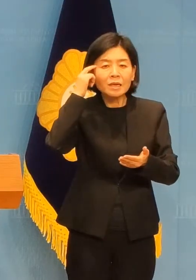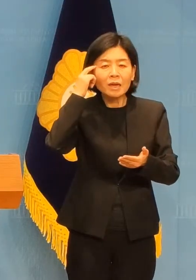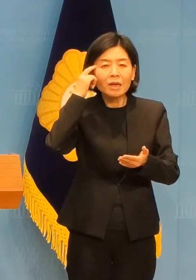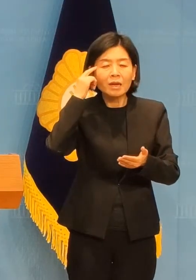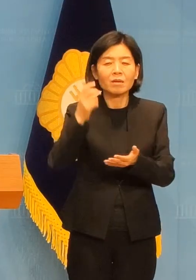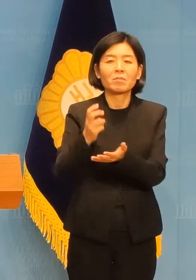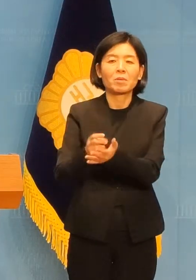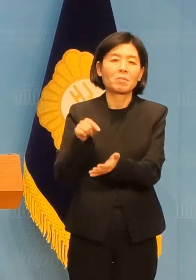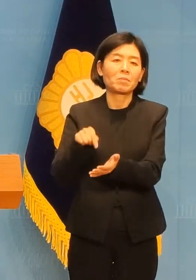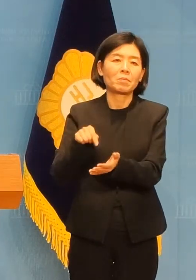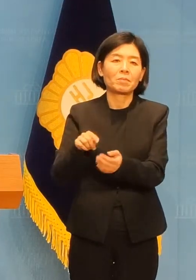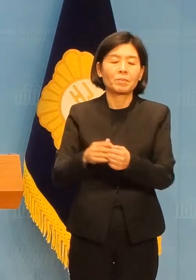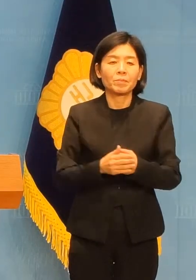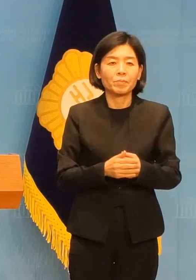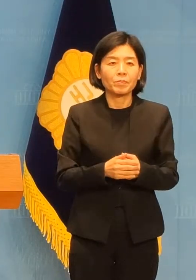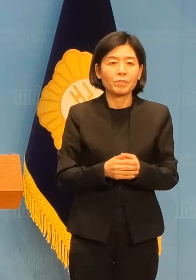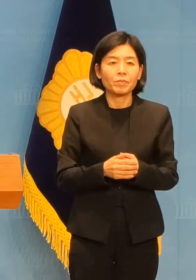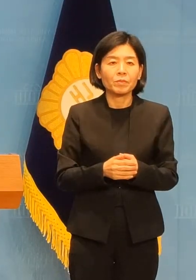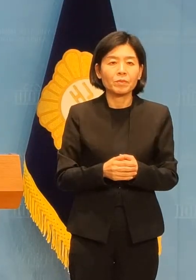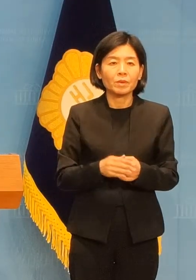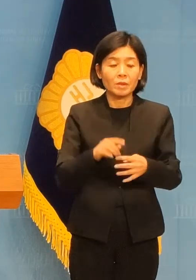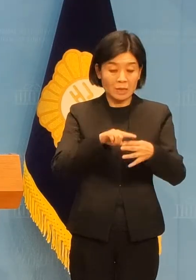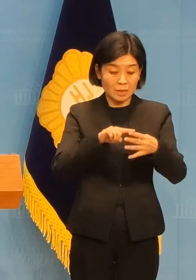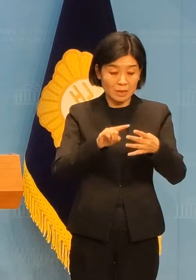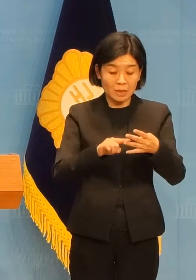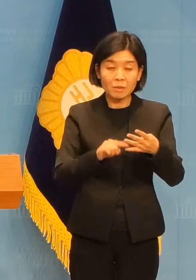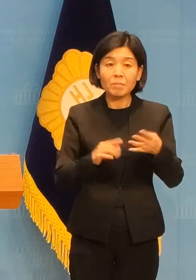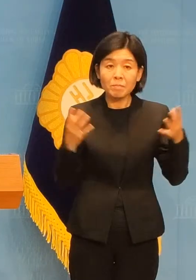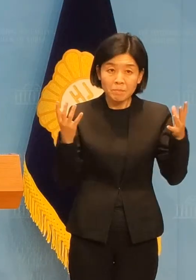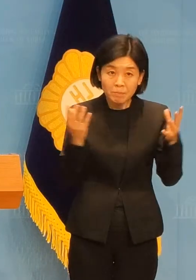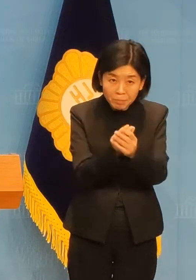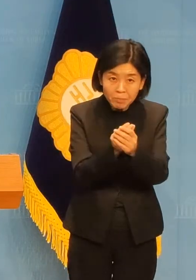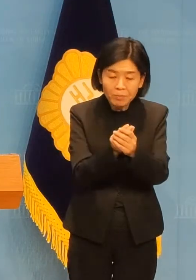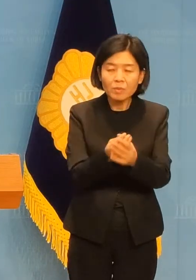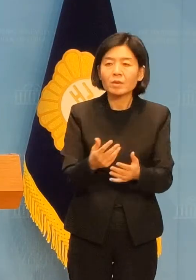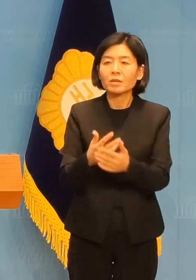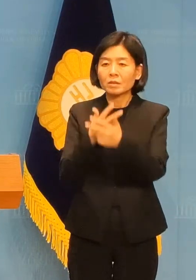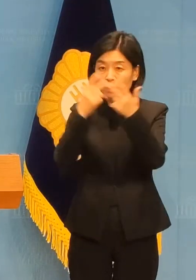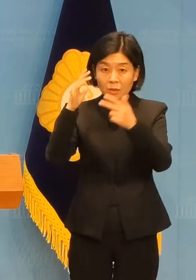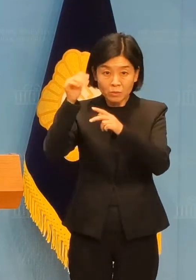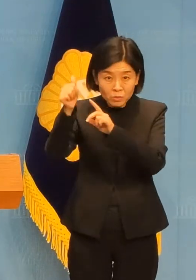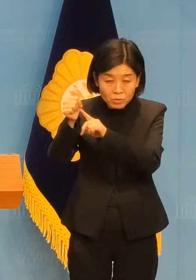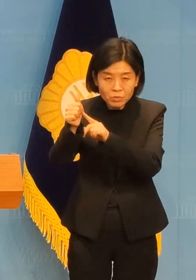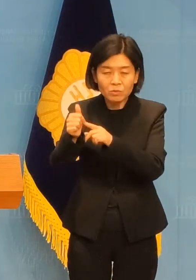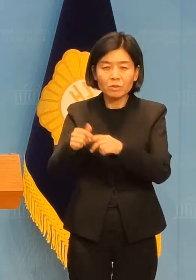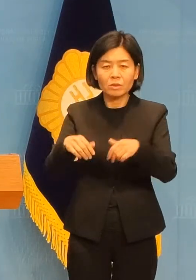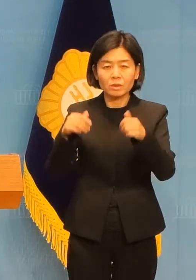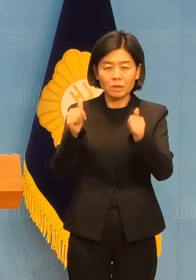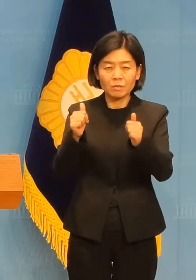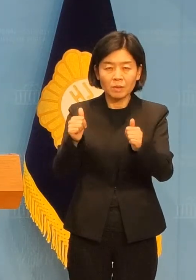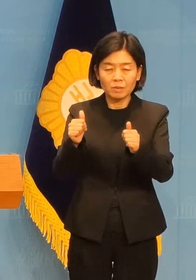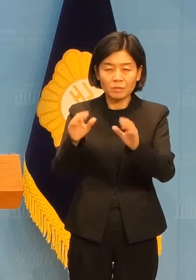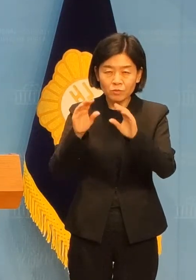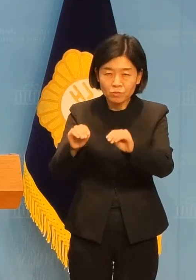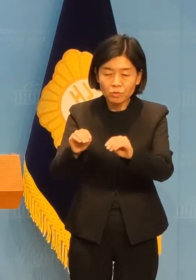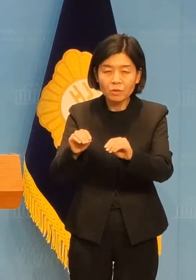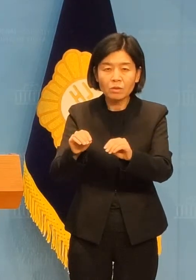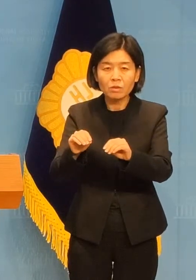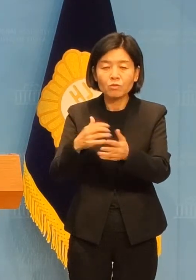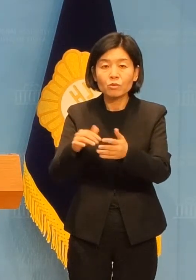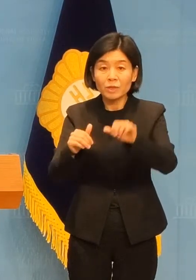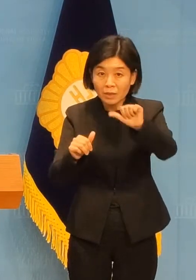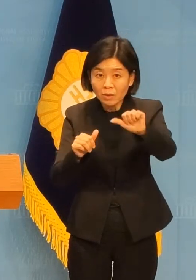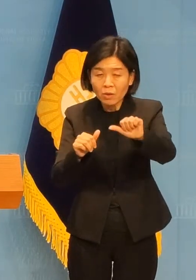장치입니다. 이 네 가지가 완성되면 이재명 대통령의 중단된 5개 재판은 모두